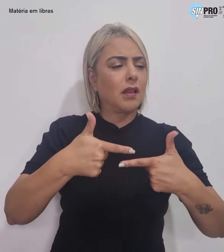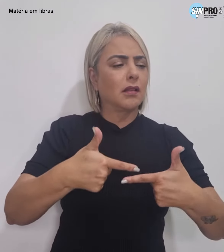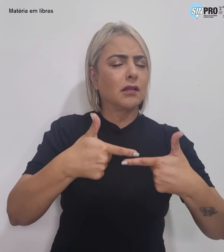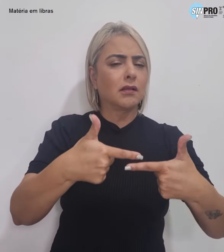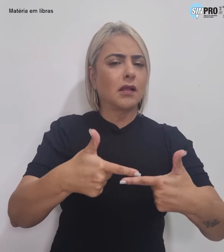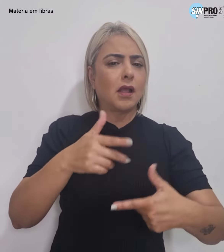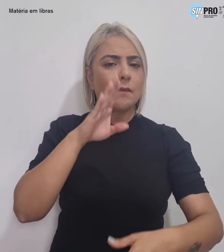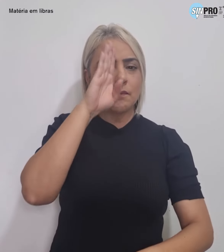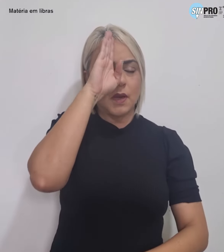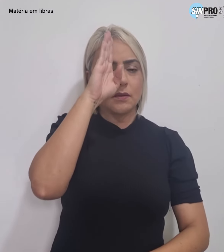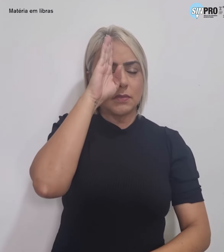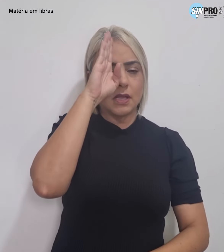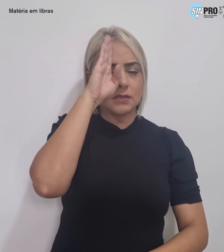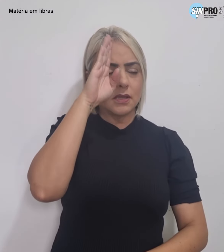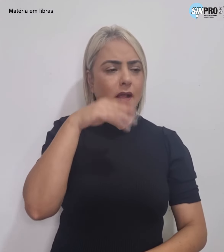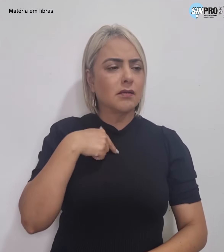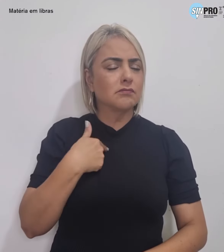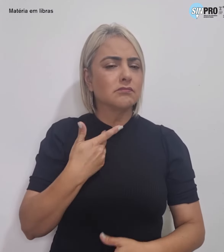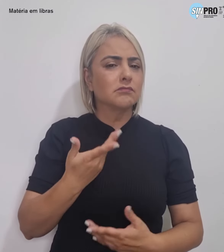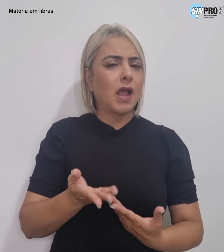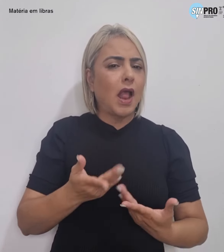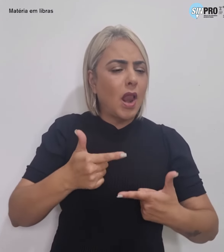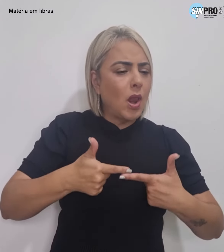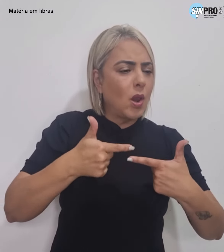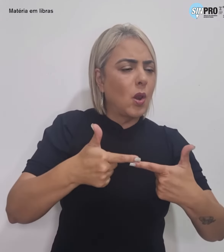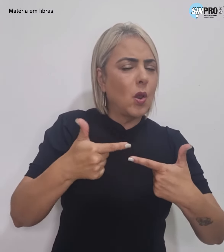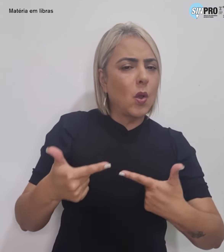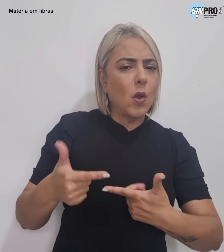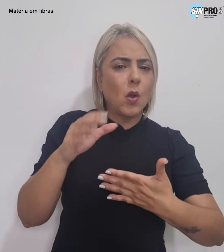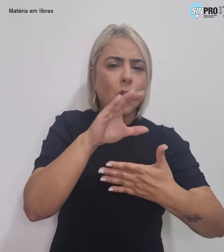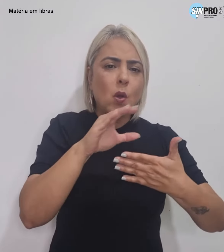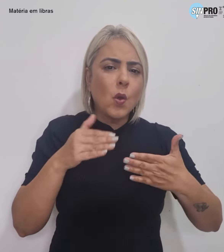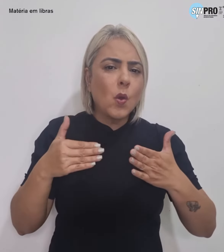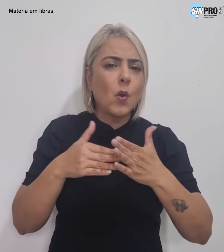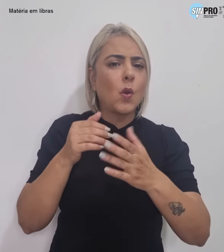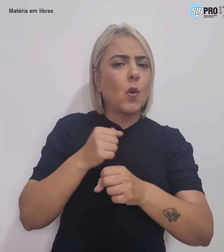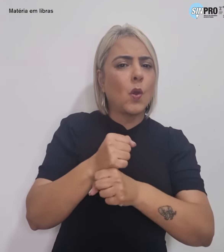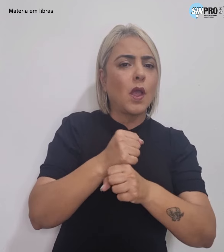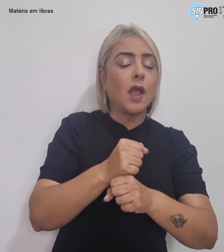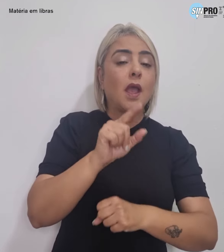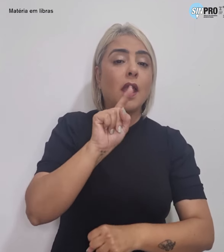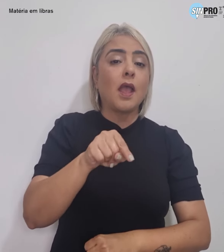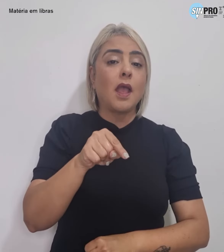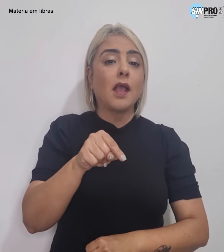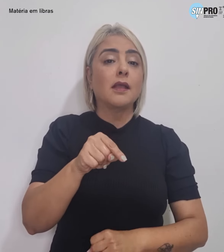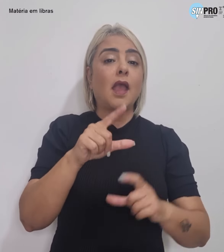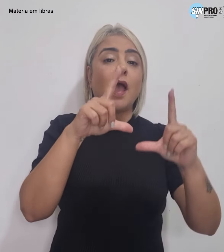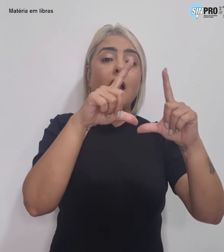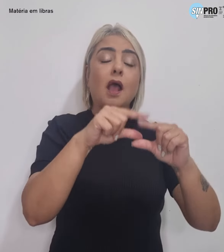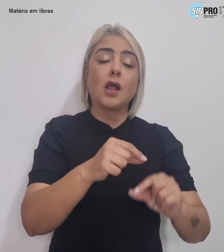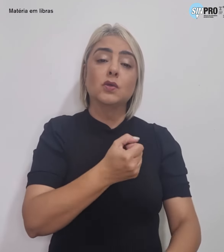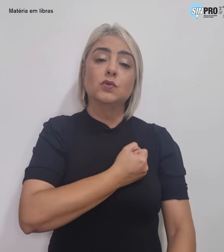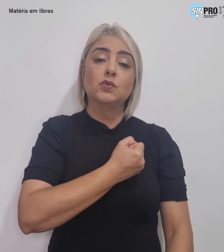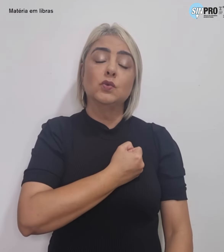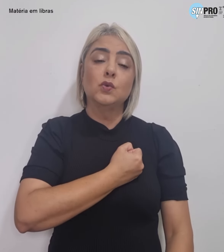principais reivindicações da categoria nos últimos anos, que é a redução do número de estudantes por